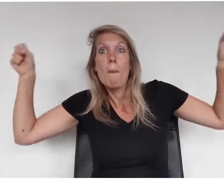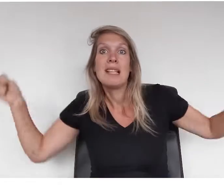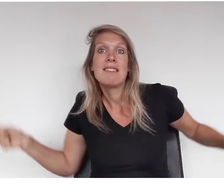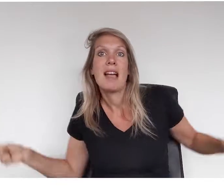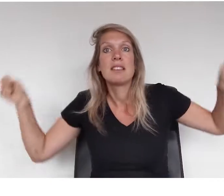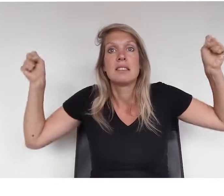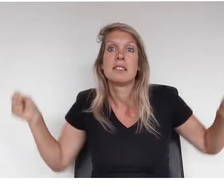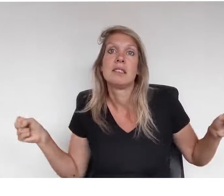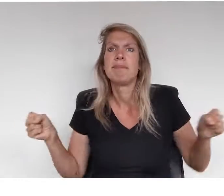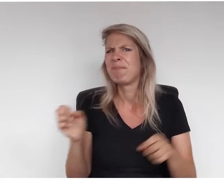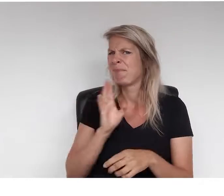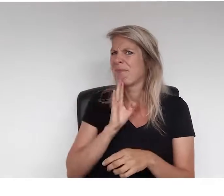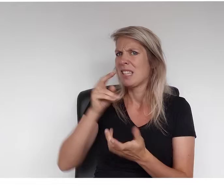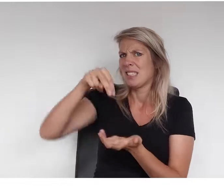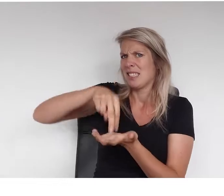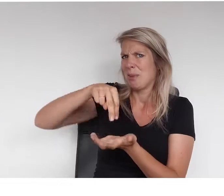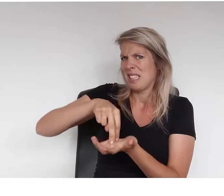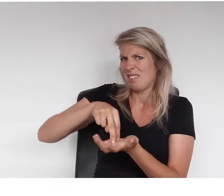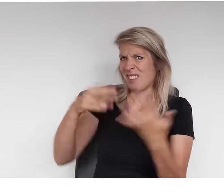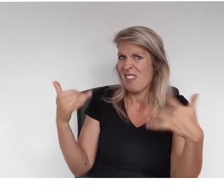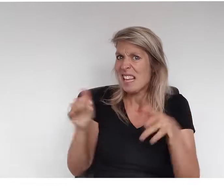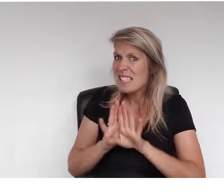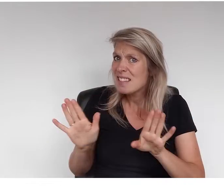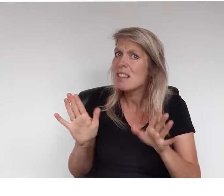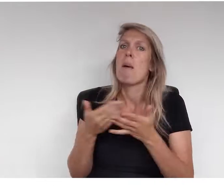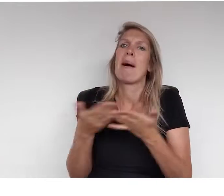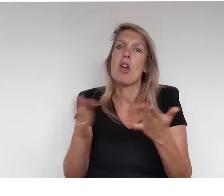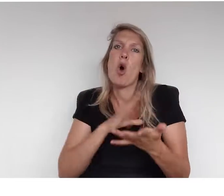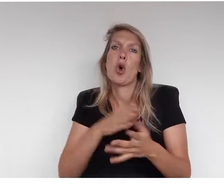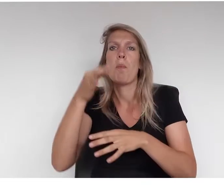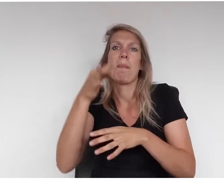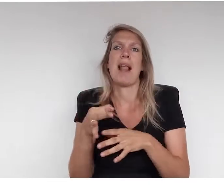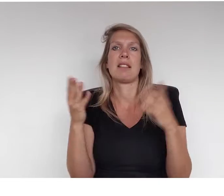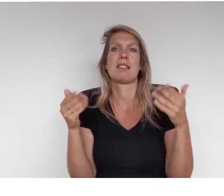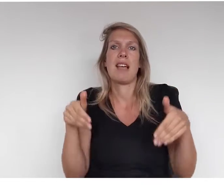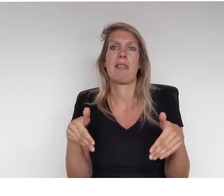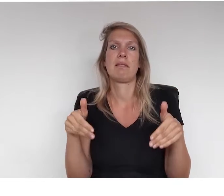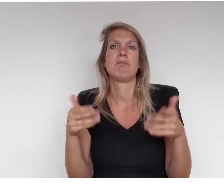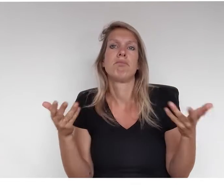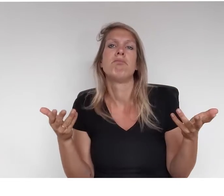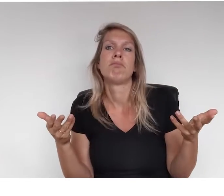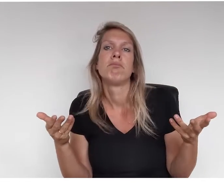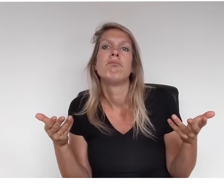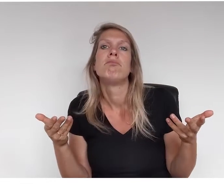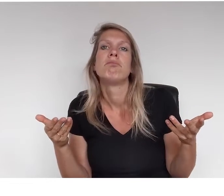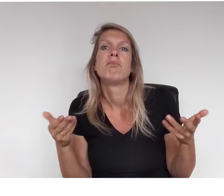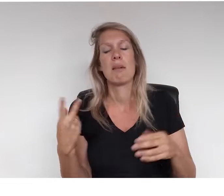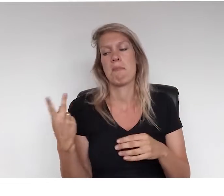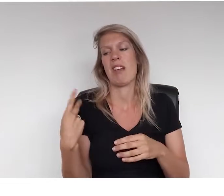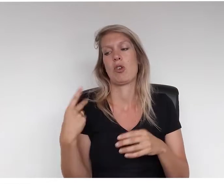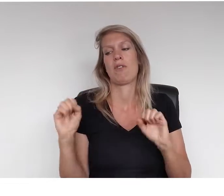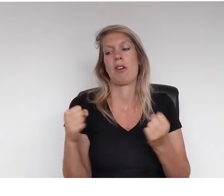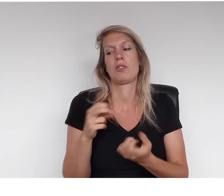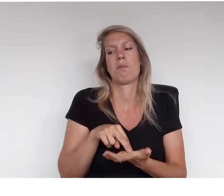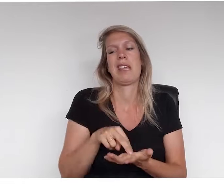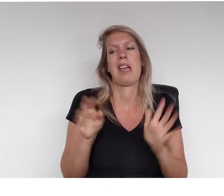je niet wil springen, mag je ook staan op de plaats. Dat mag ook. Voor de papa's en mama's is dat. Maar wij kunnen wel springen, toch? Precies, oké, even actieve. Jongens, we